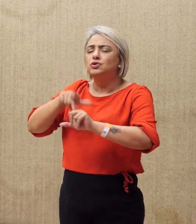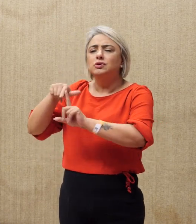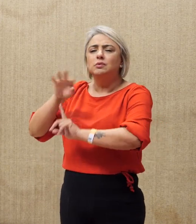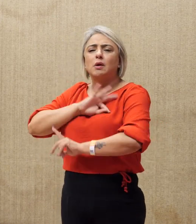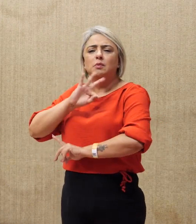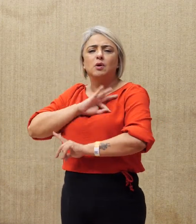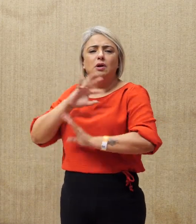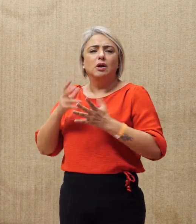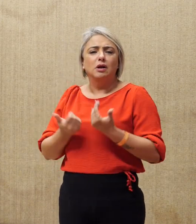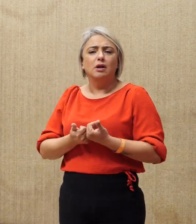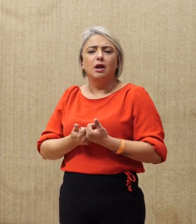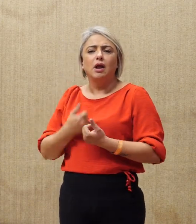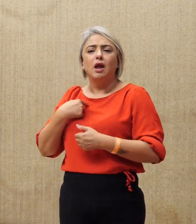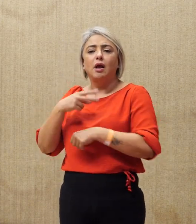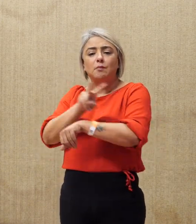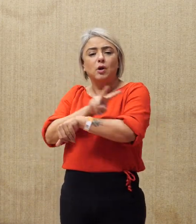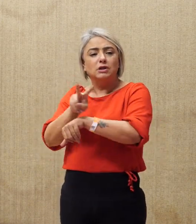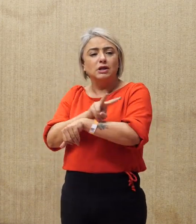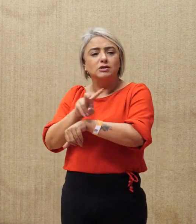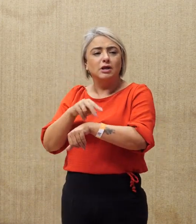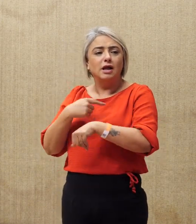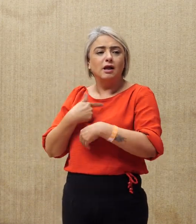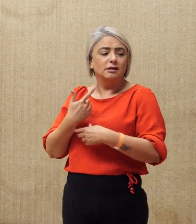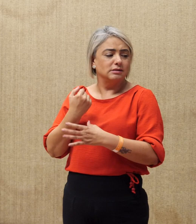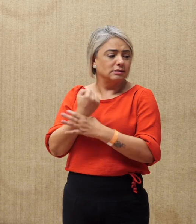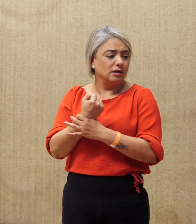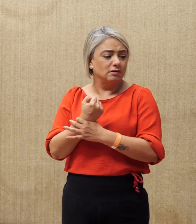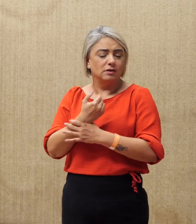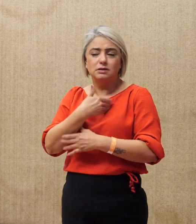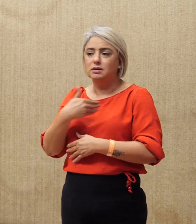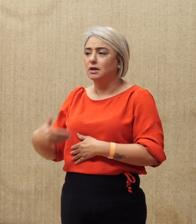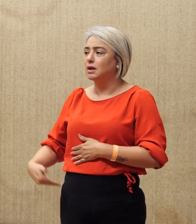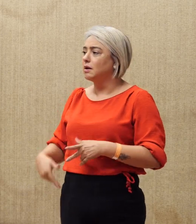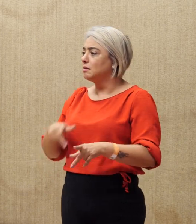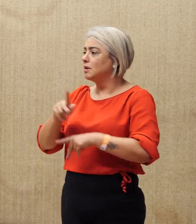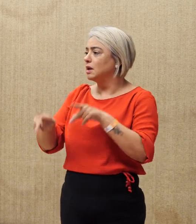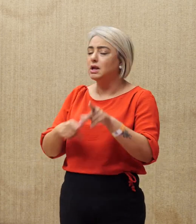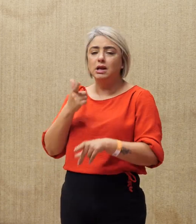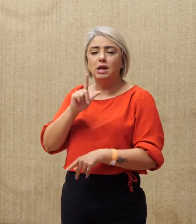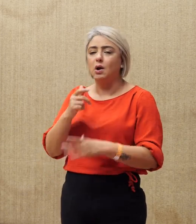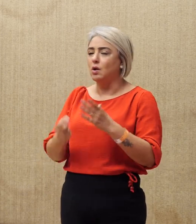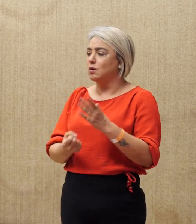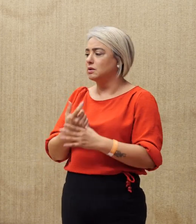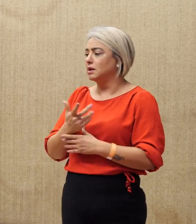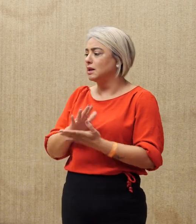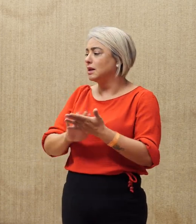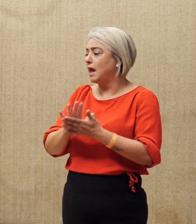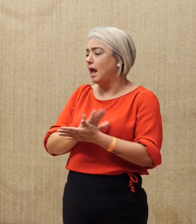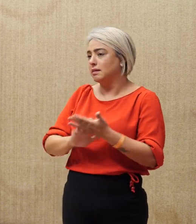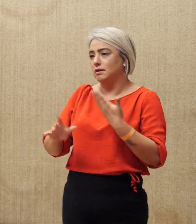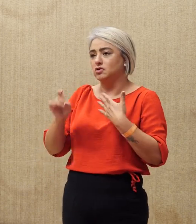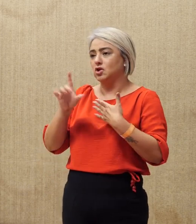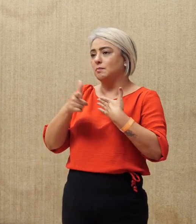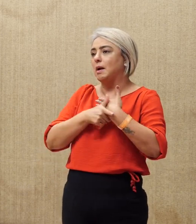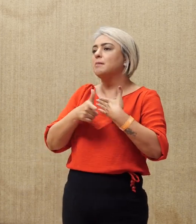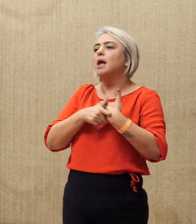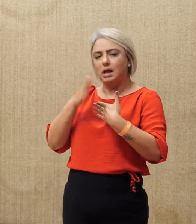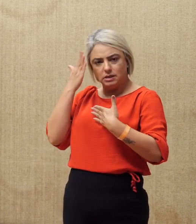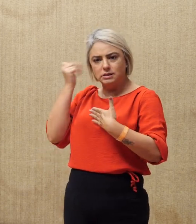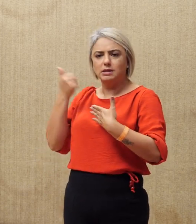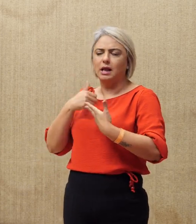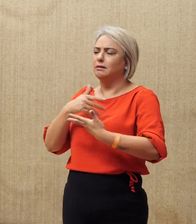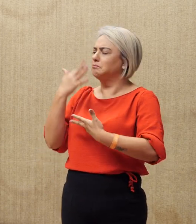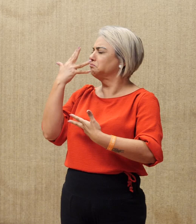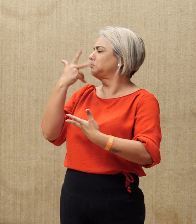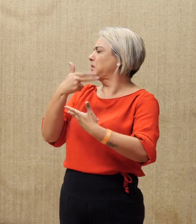porque as polícias existem para nos proteger, para dar segurança pública à população, e não está acontecendo nada mais que no papel. No papel a gente sabe que tem